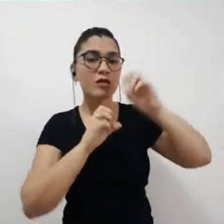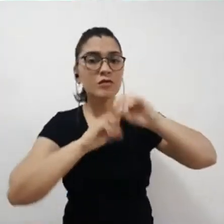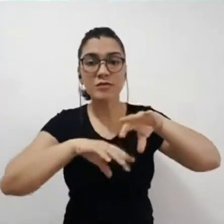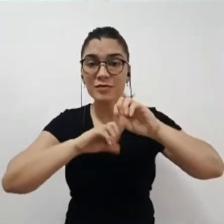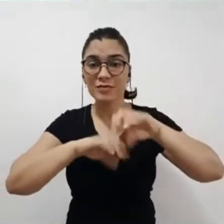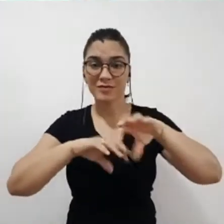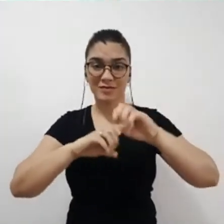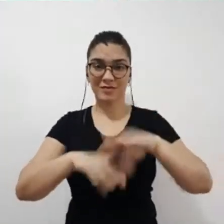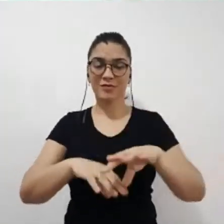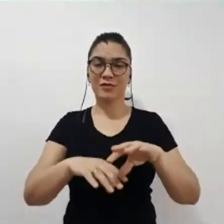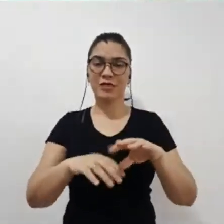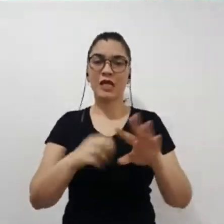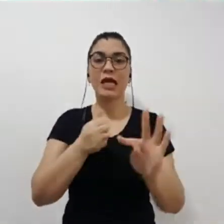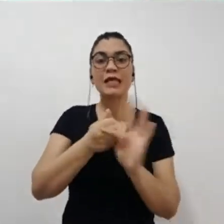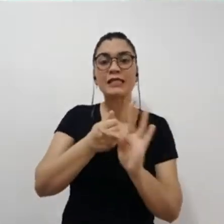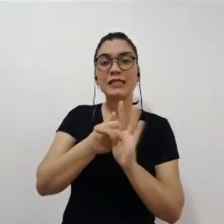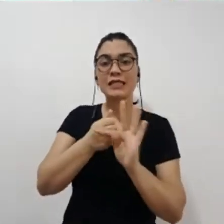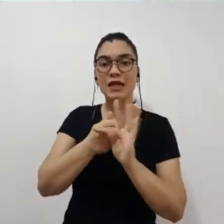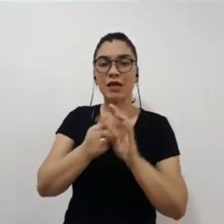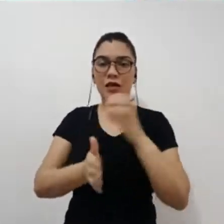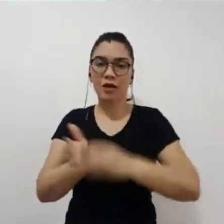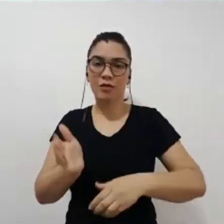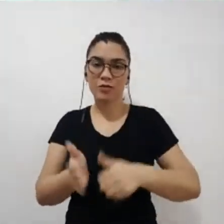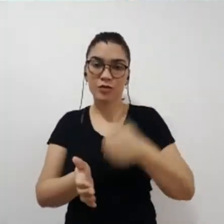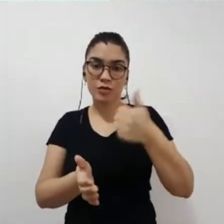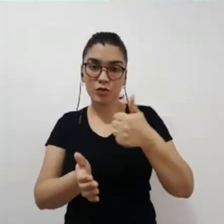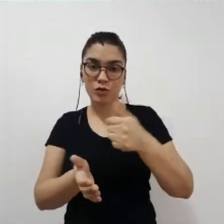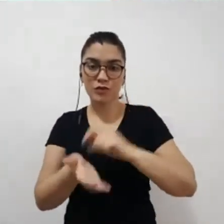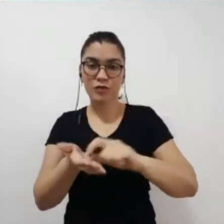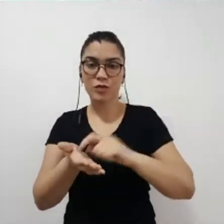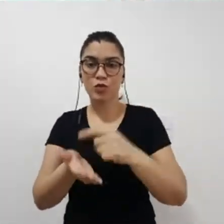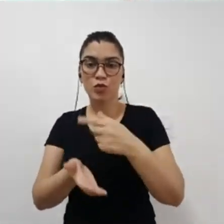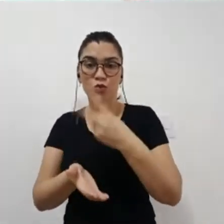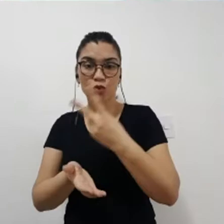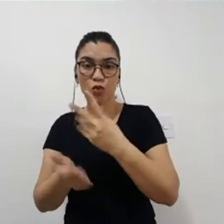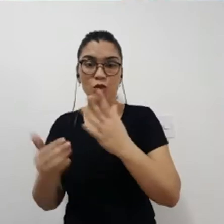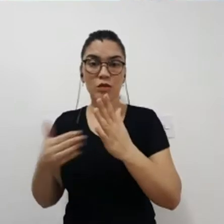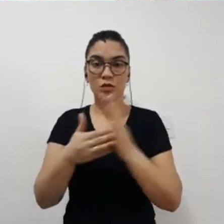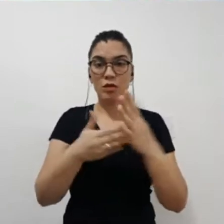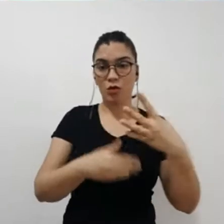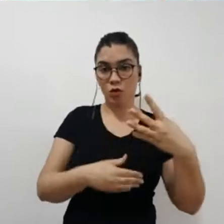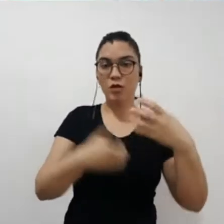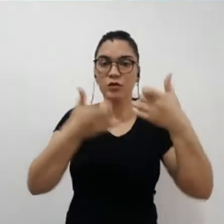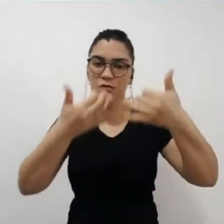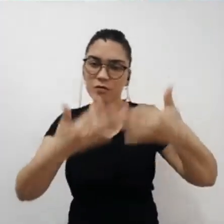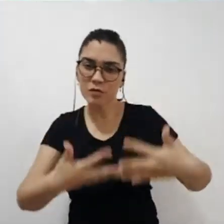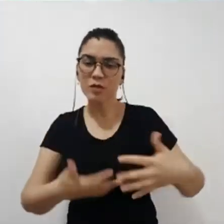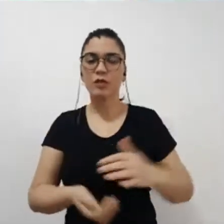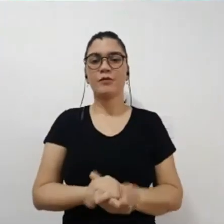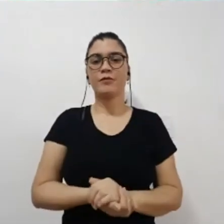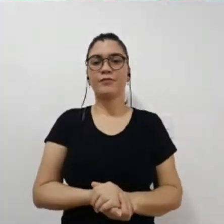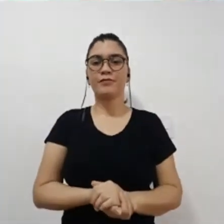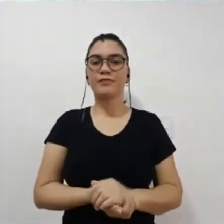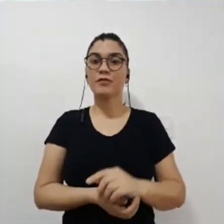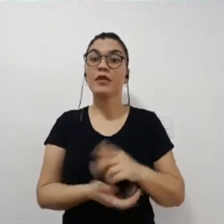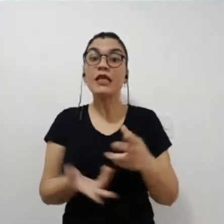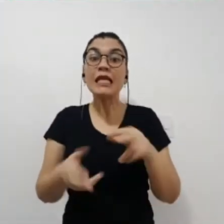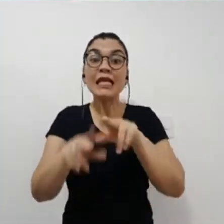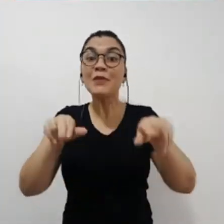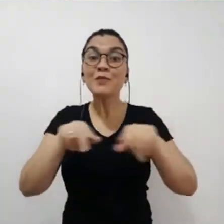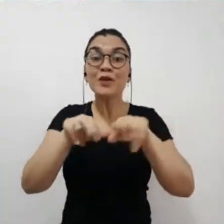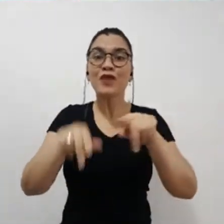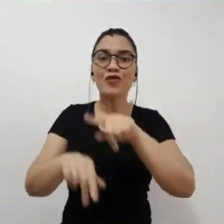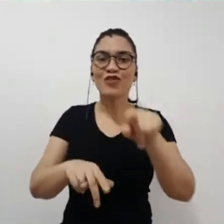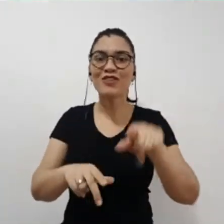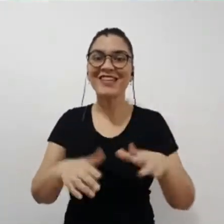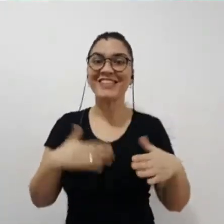capítulo 1, verso 2 e 4, diz assim: meus irmãos, tende grande gozo quando cairdes em